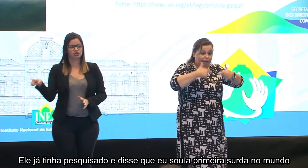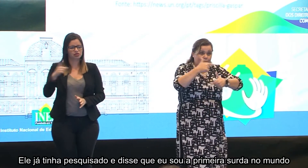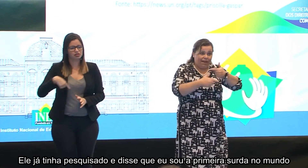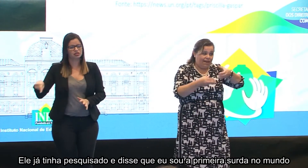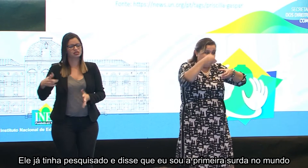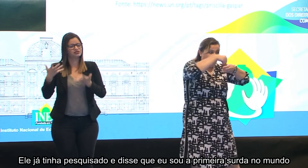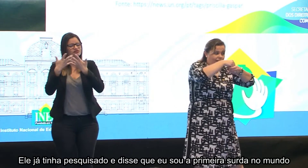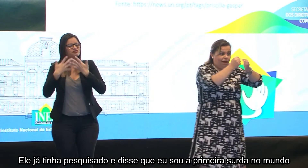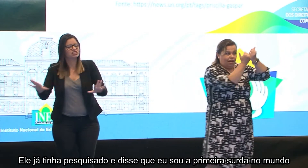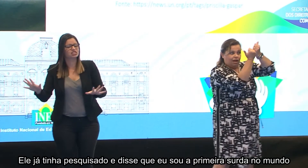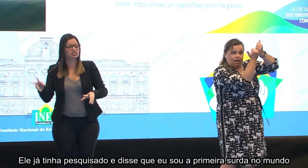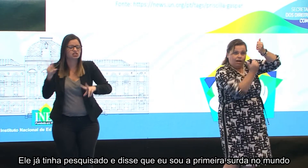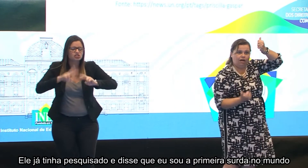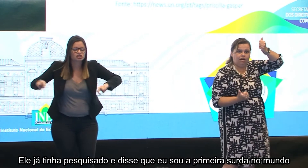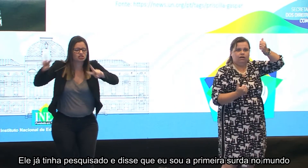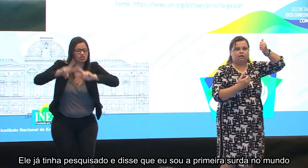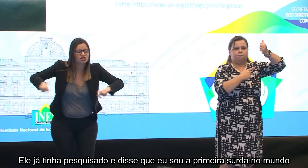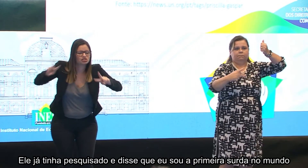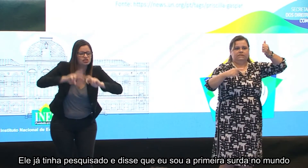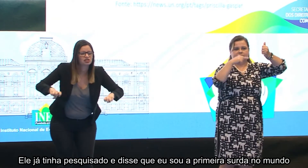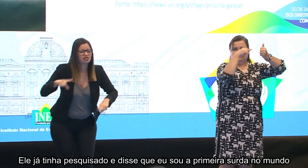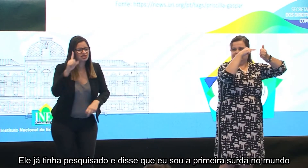e disse que eu sou a primeira surda a trabalhar